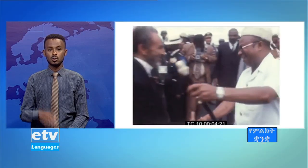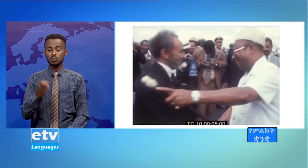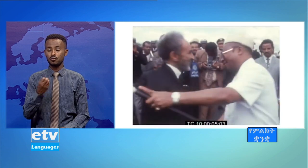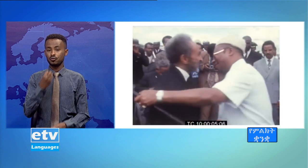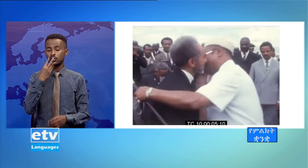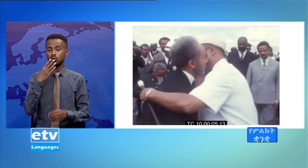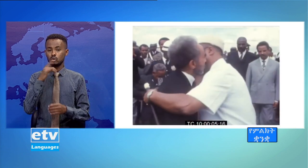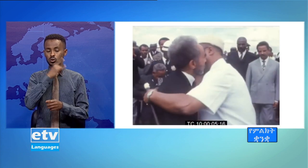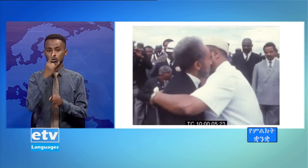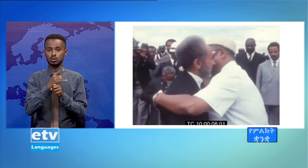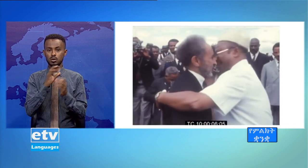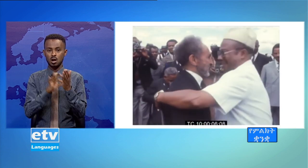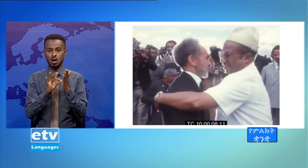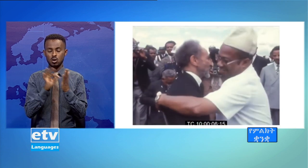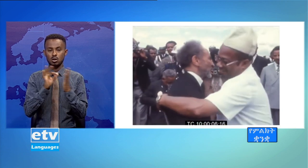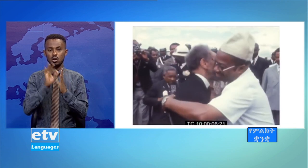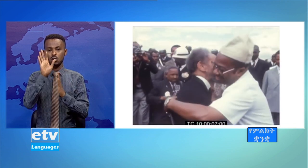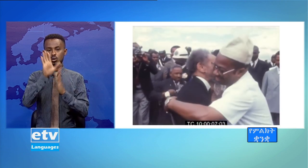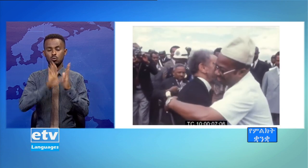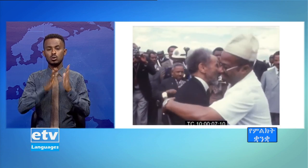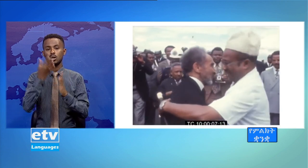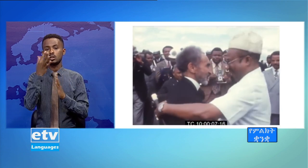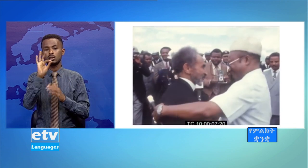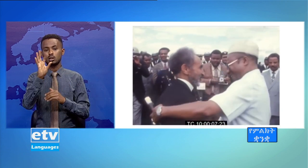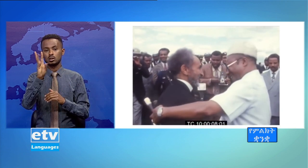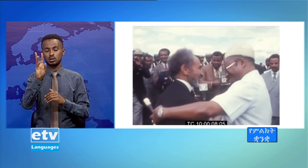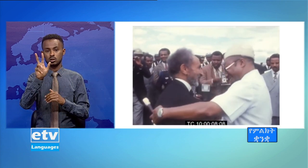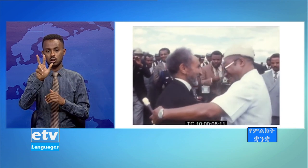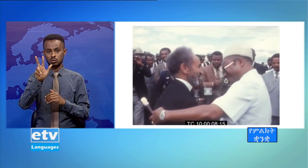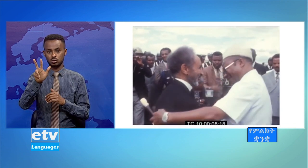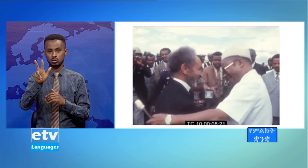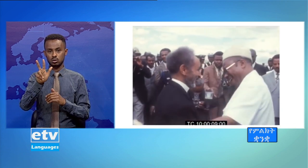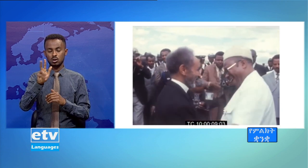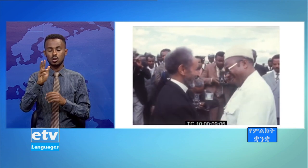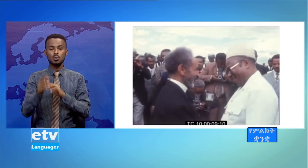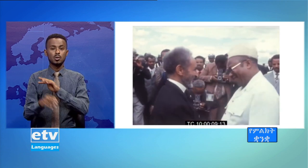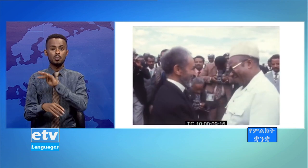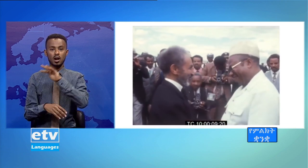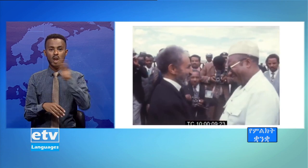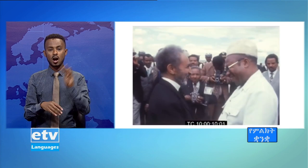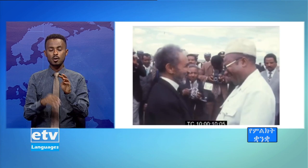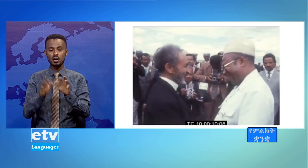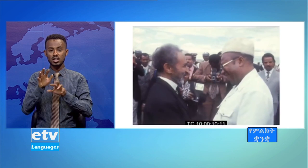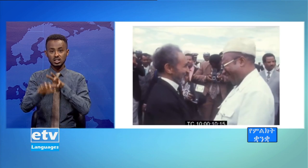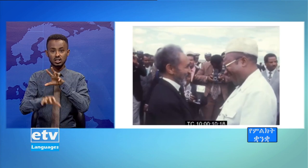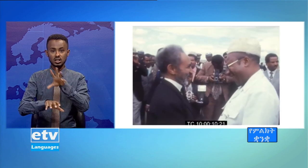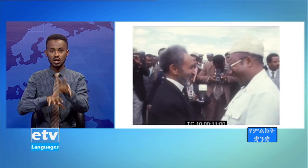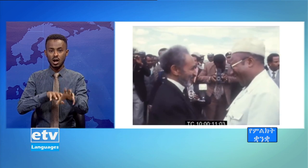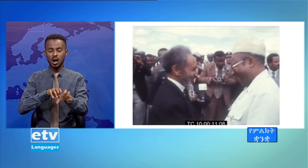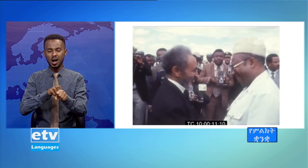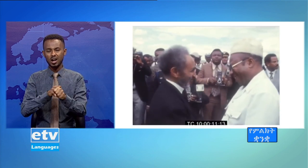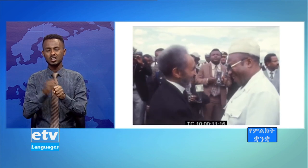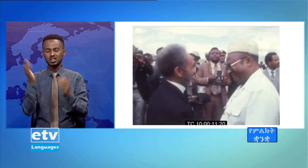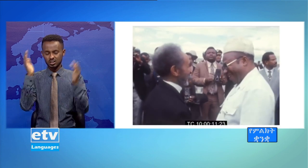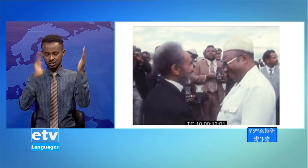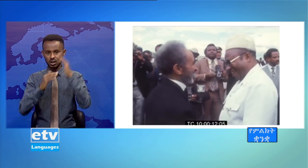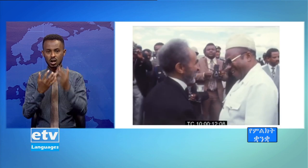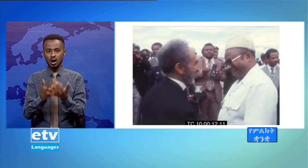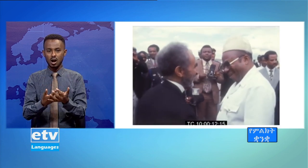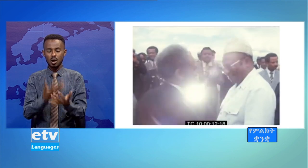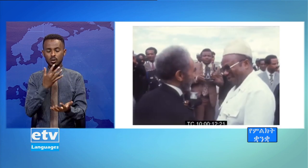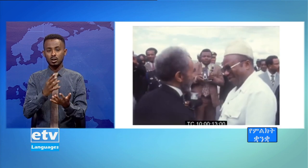በጉርጉሮሳውያኑ የዘመን ስሌት ግንቦት 1963 በምዕራባውያን የቀኝ ግዛት ስትማቅቅ ሀብትና